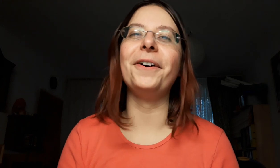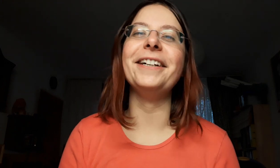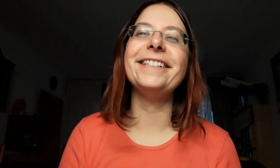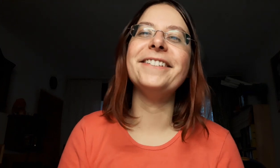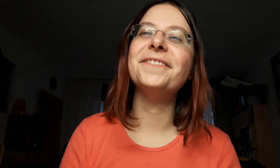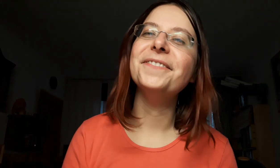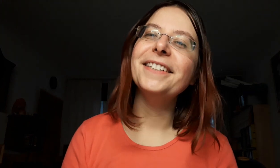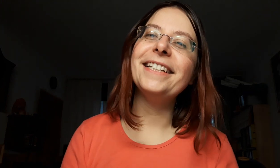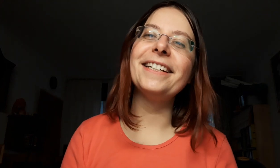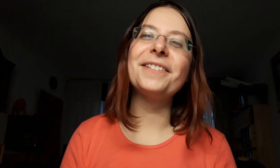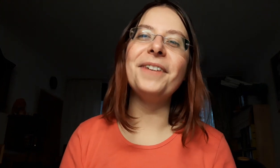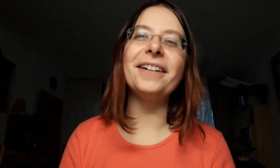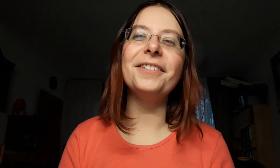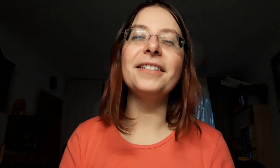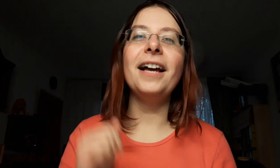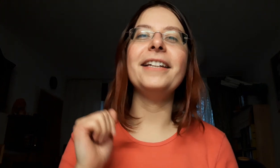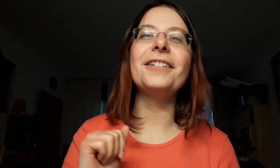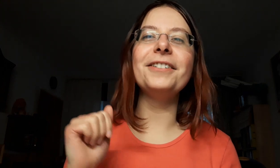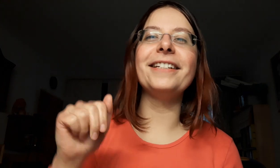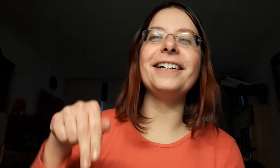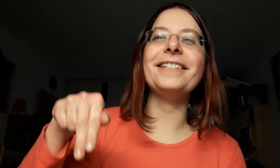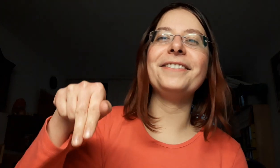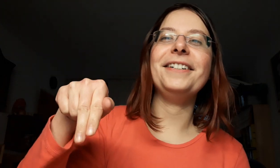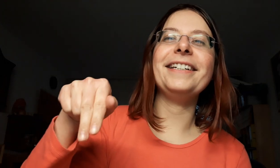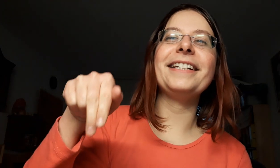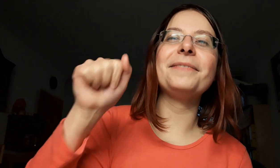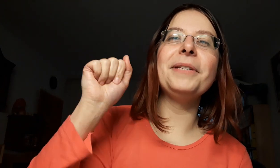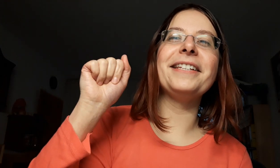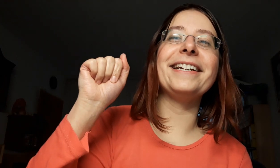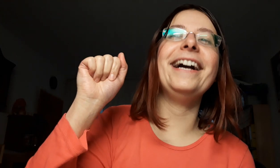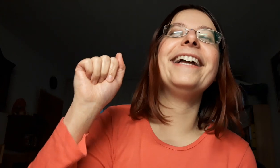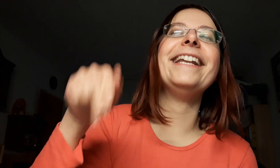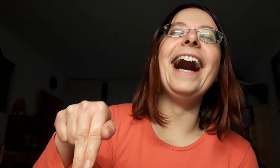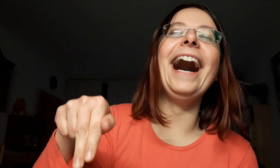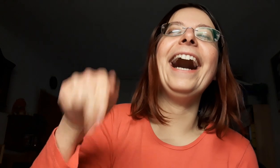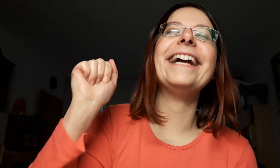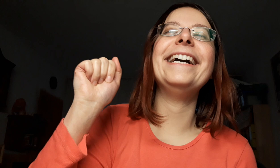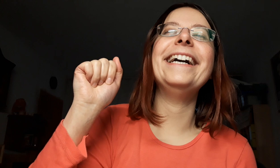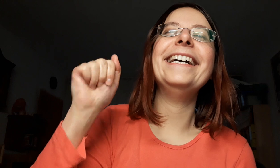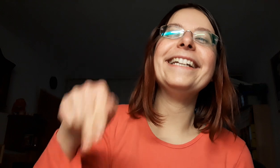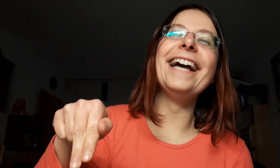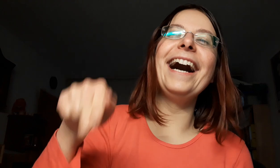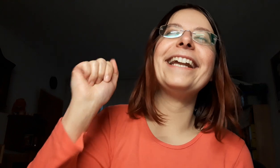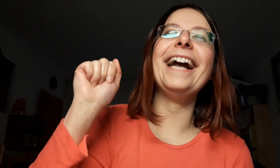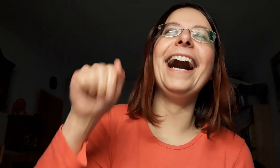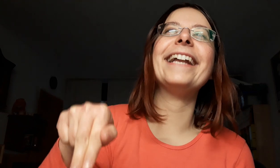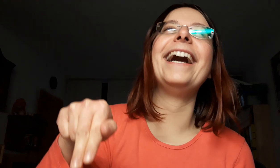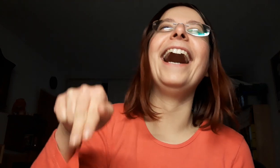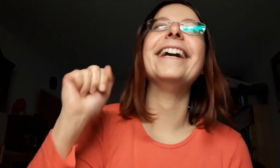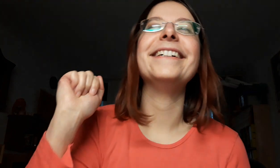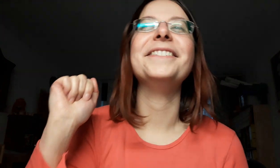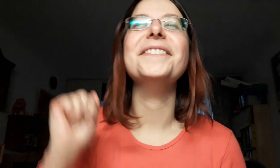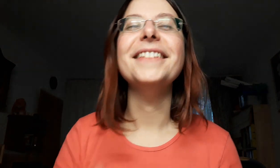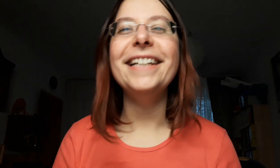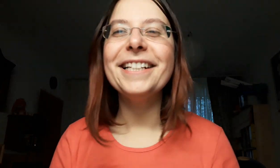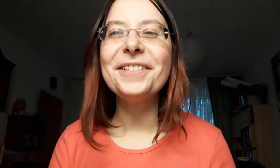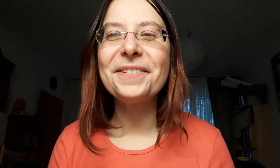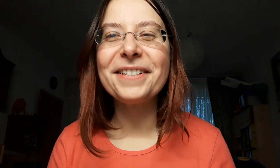Freude, das zu machen. Und wir können jetzt also jetzt mitsingen. Na, na, na, na.